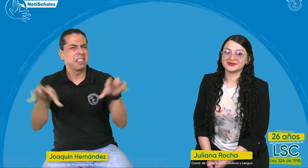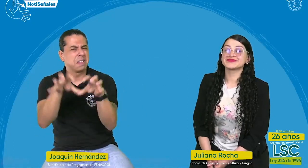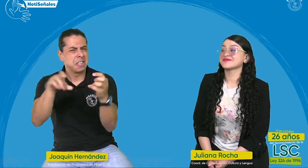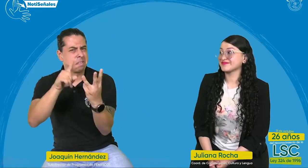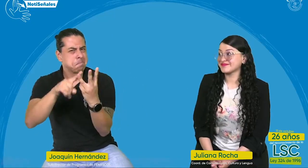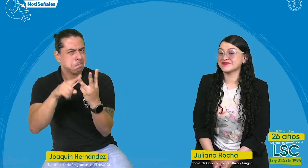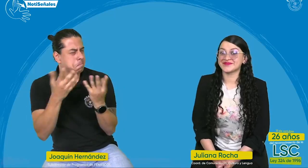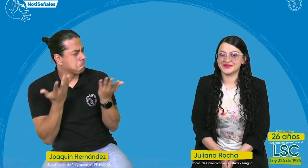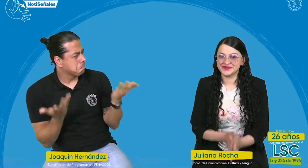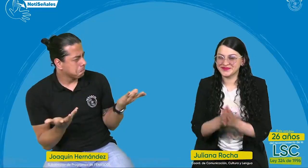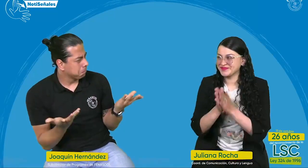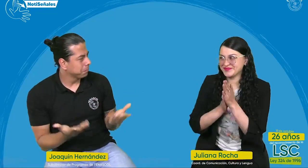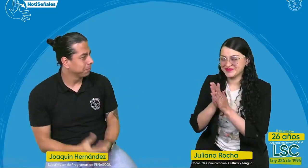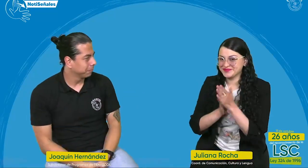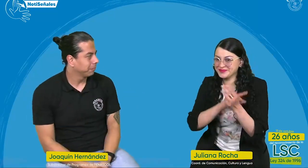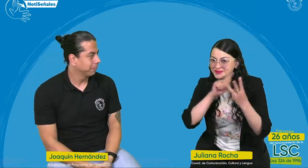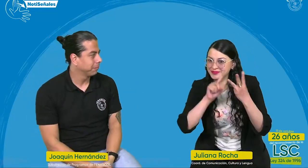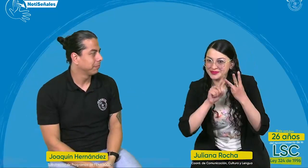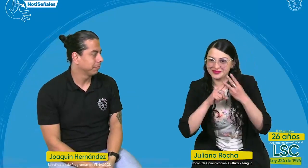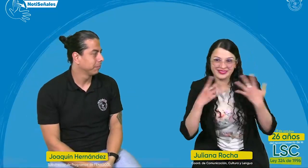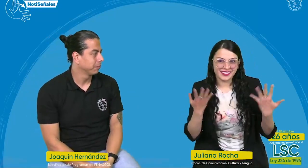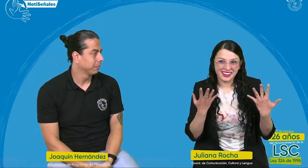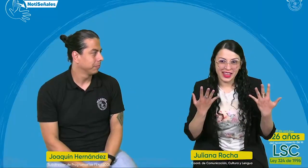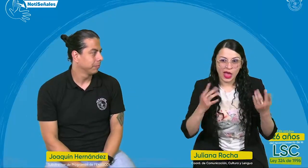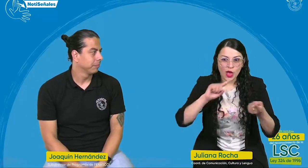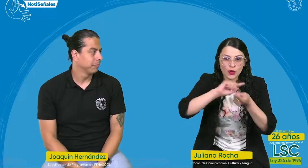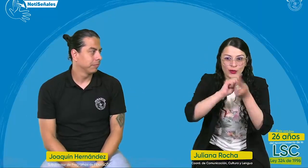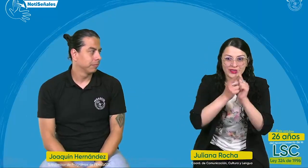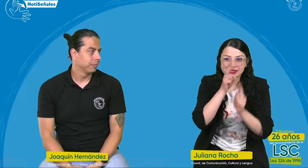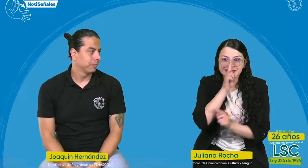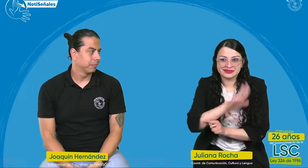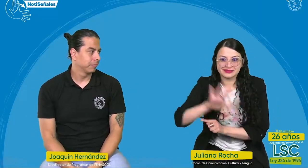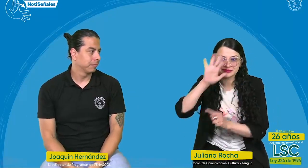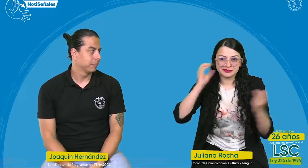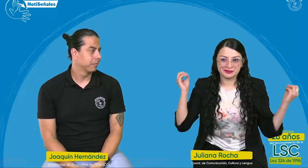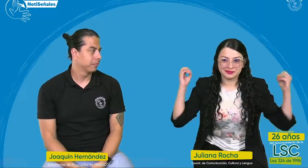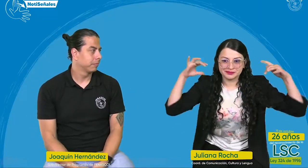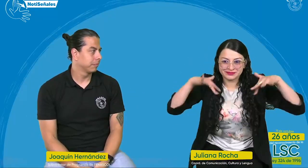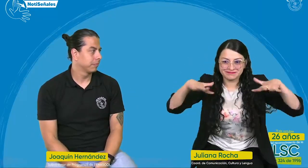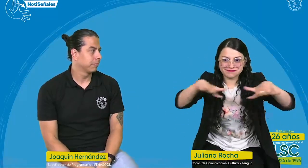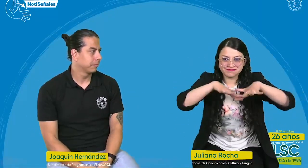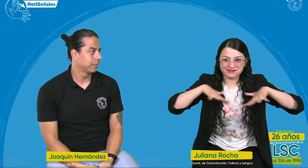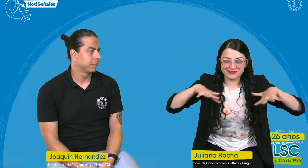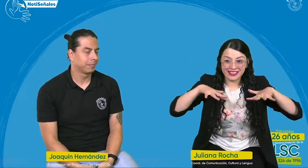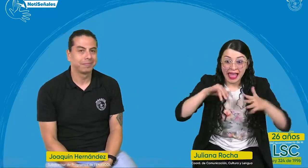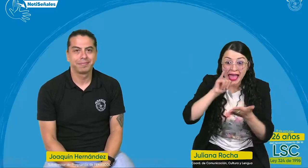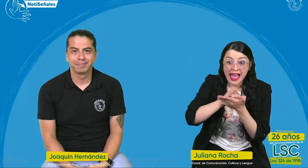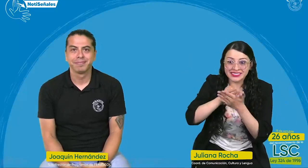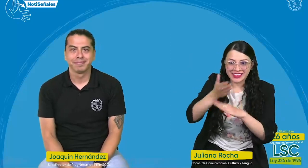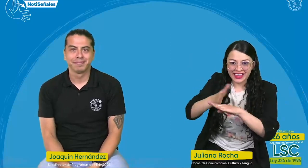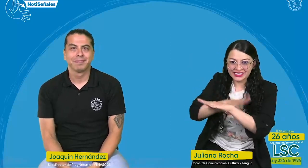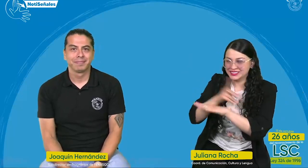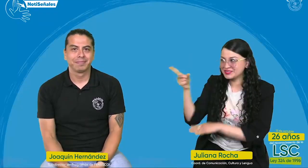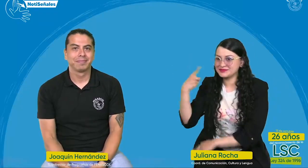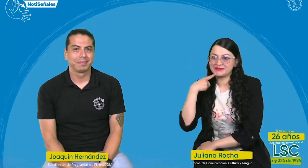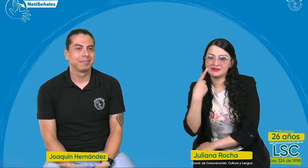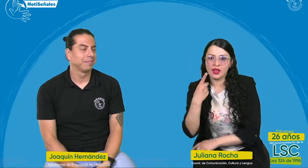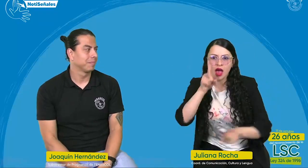el taller ahora bien Qué es la tercera acción o cuál es la tercera algo muy especial el encuentro nacional tenemos este espacio como